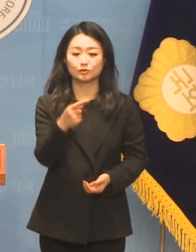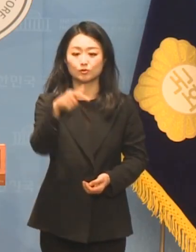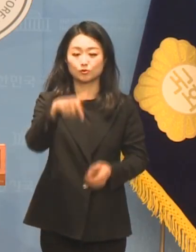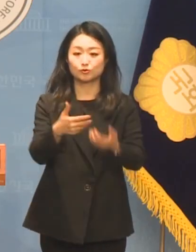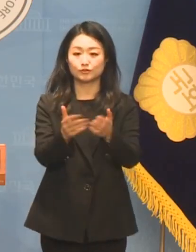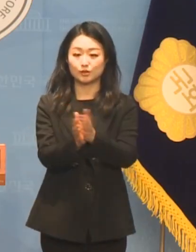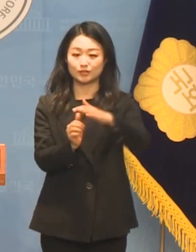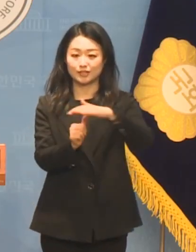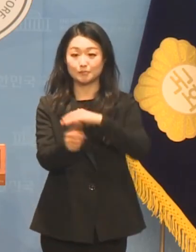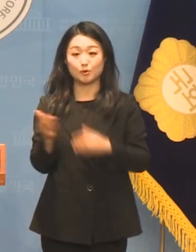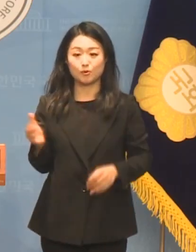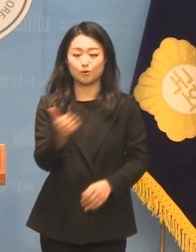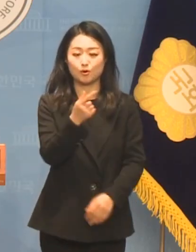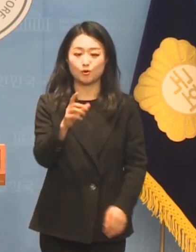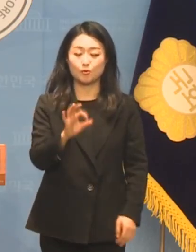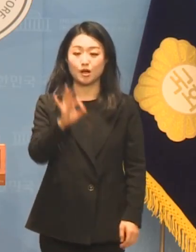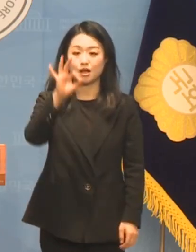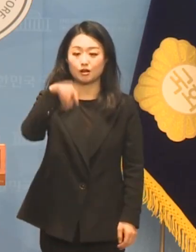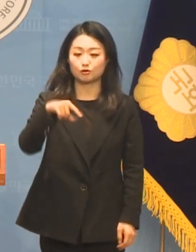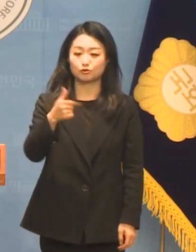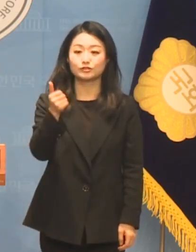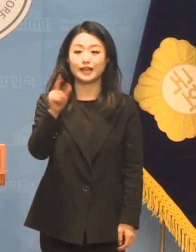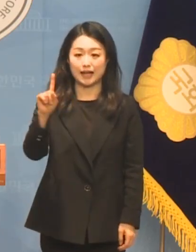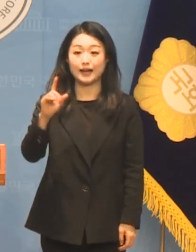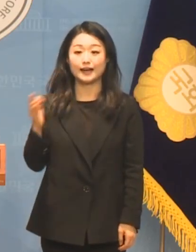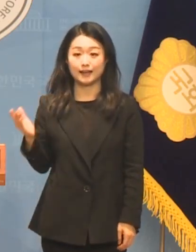조국혁신당 원내대표 황운하 의원입니다.